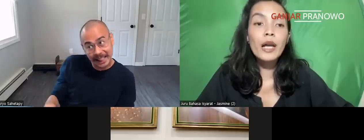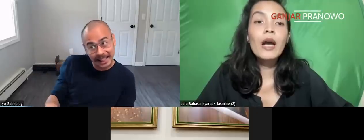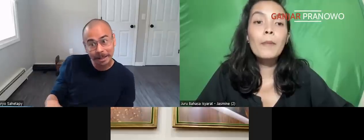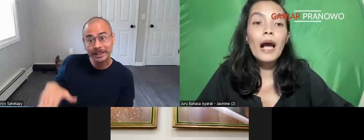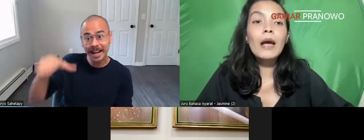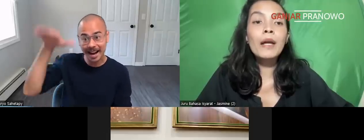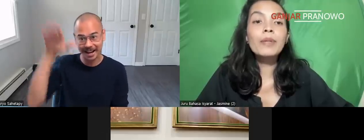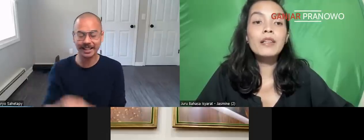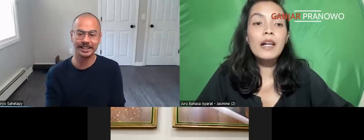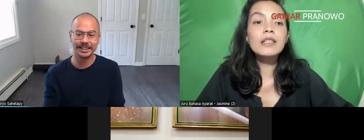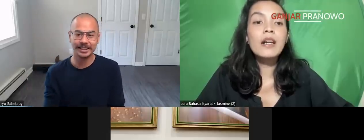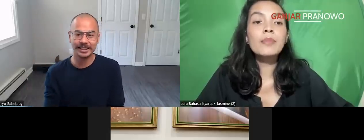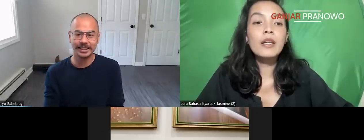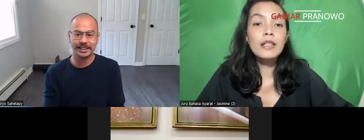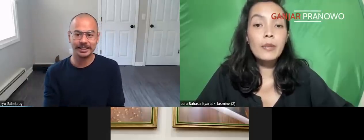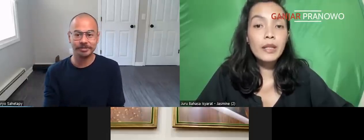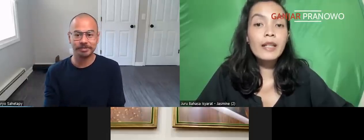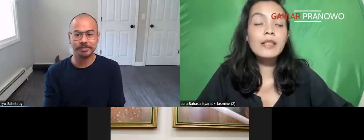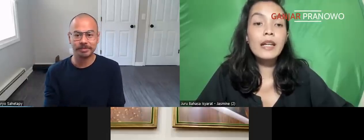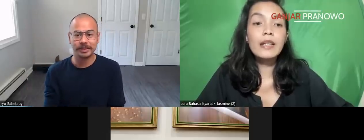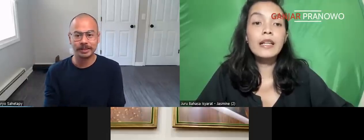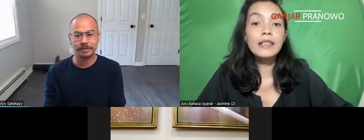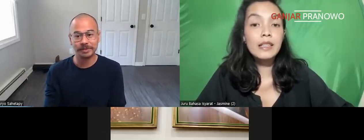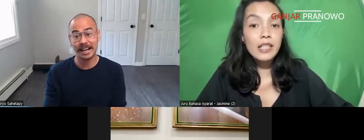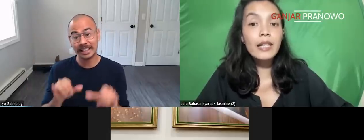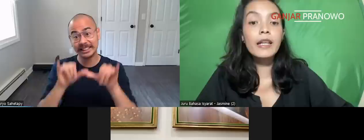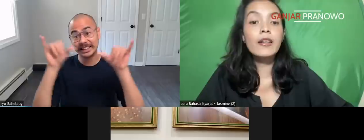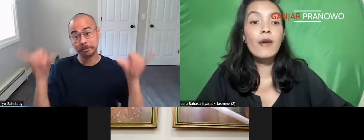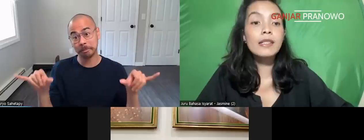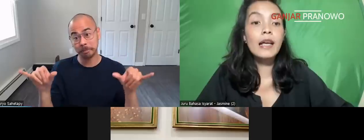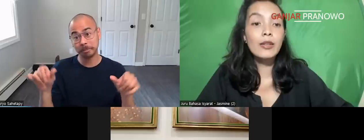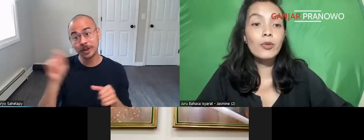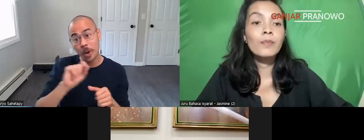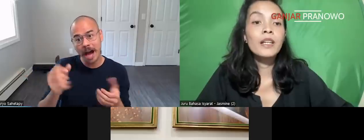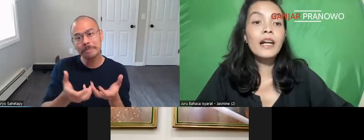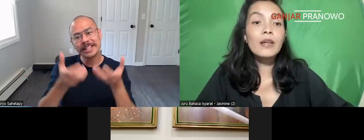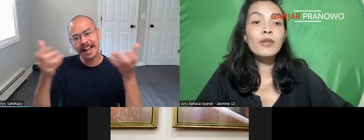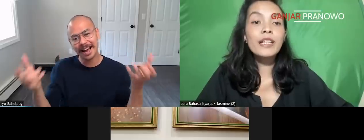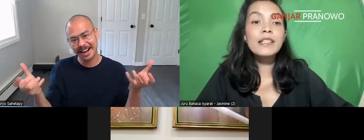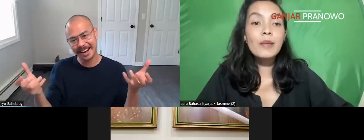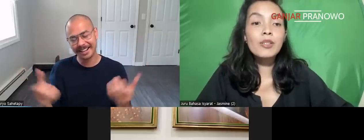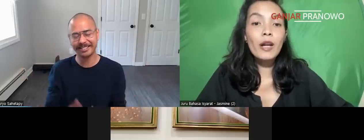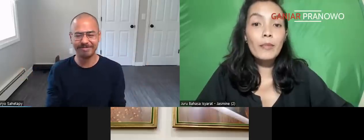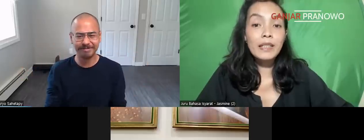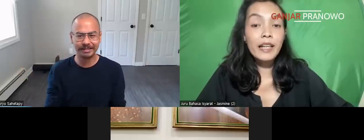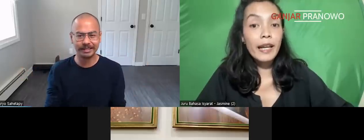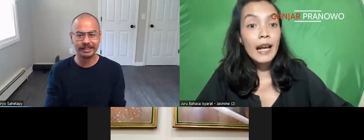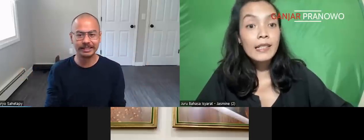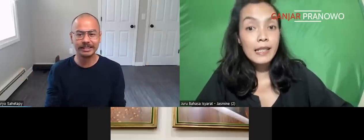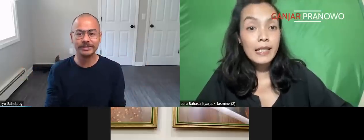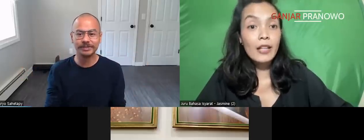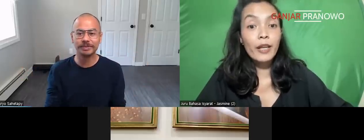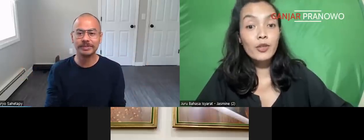belum punya pengalaman berinteraksi dengan penyandang disabilitas dari dia kecil hingga dewasa gitu karena mungkin sistem sekolah yang masih